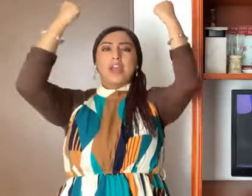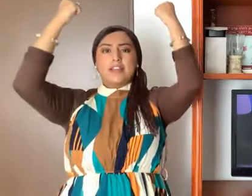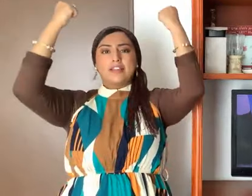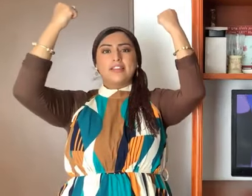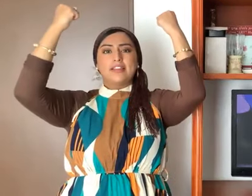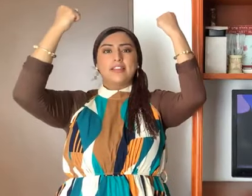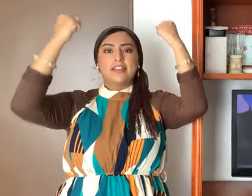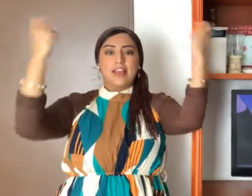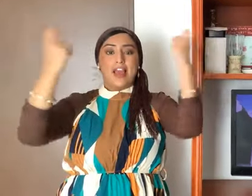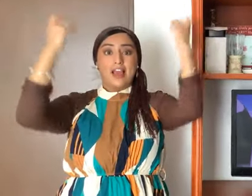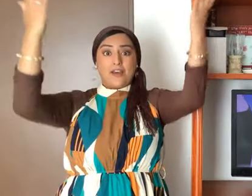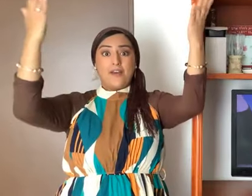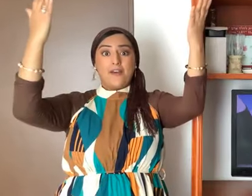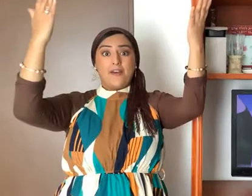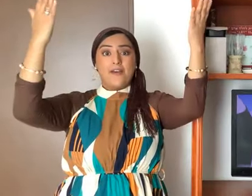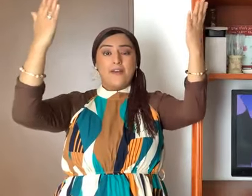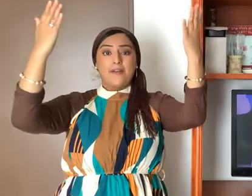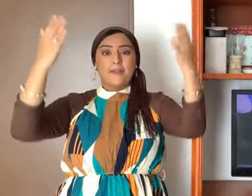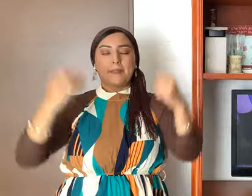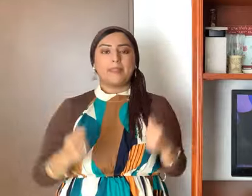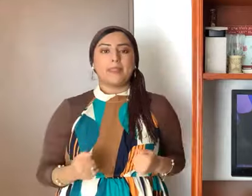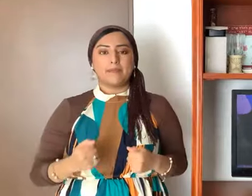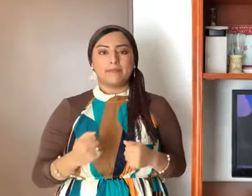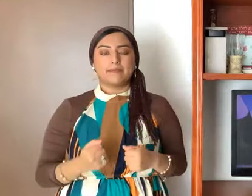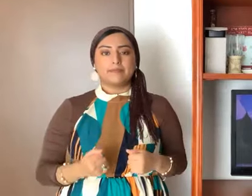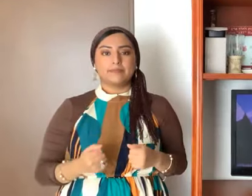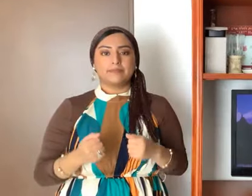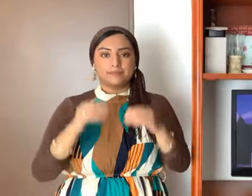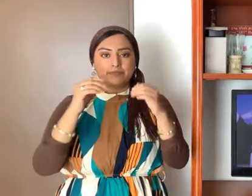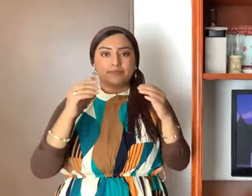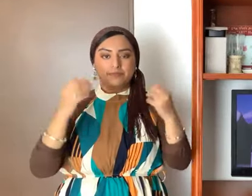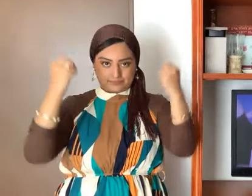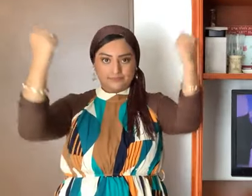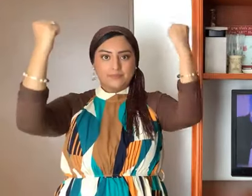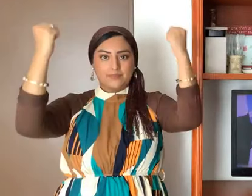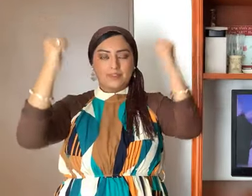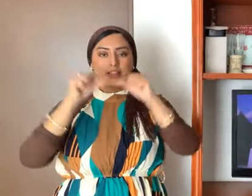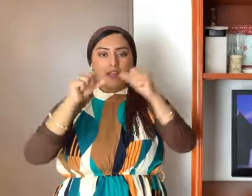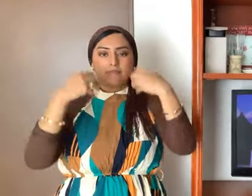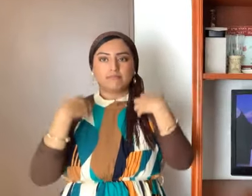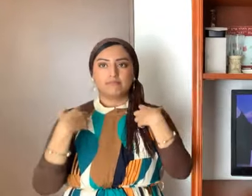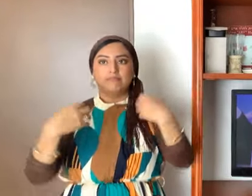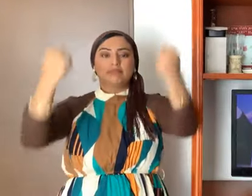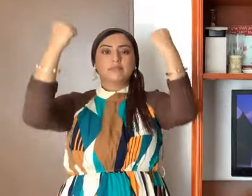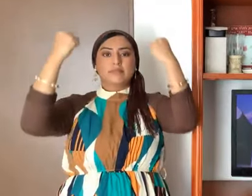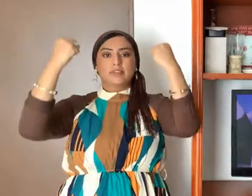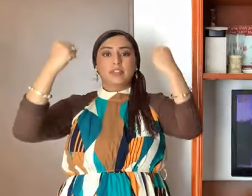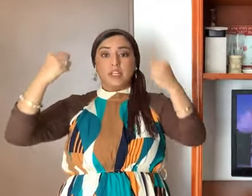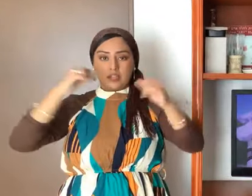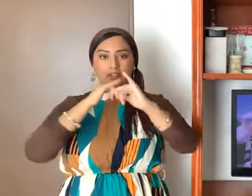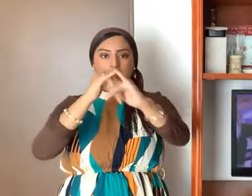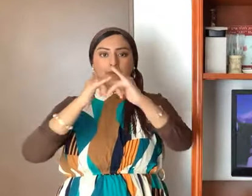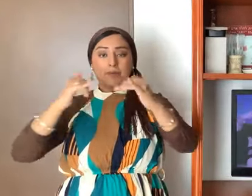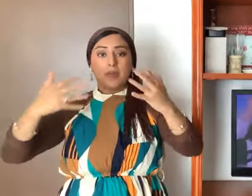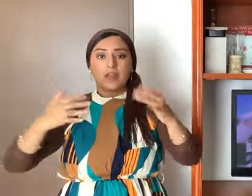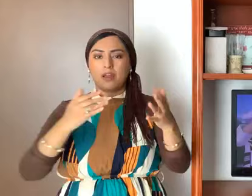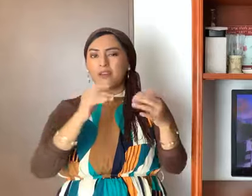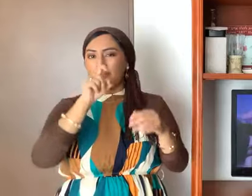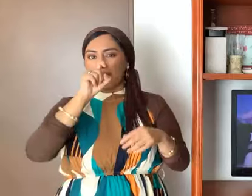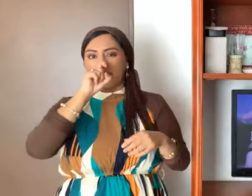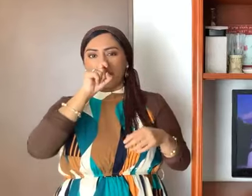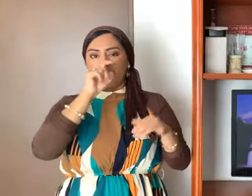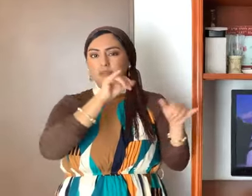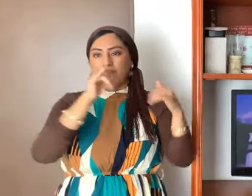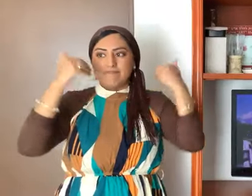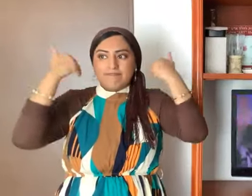manos. ¡Aleluya! Y así, levantarán las alas. Mantén tus manos arriba. Levantarán alas como las águilas,